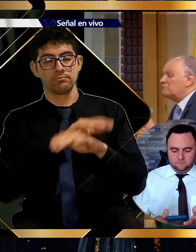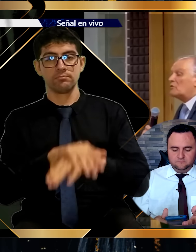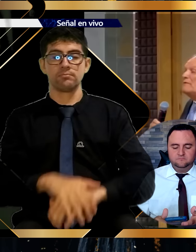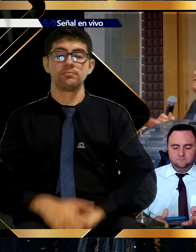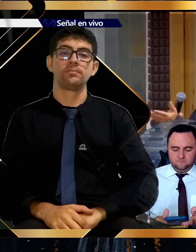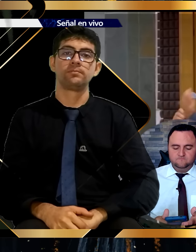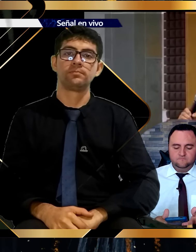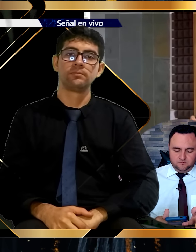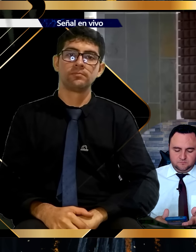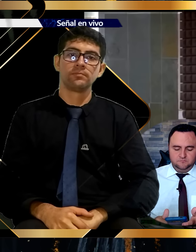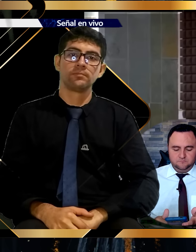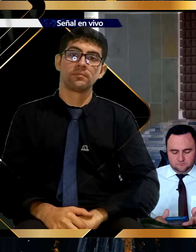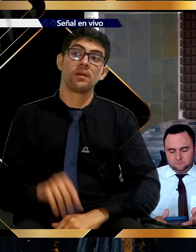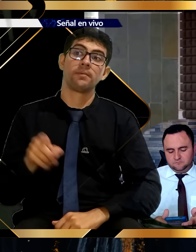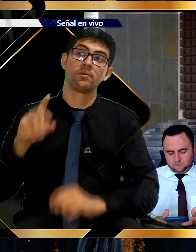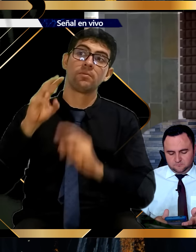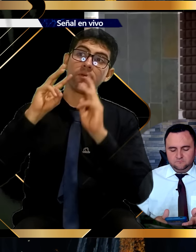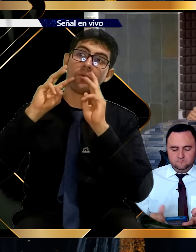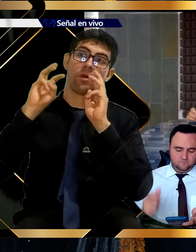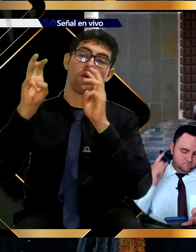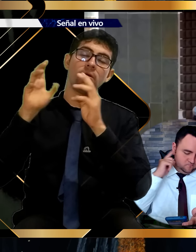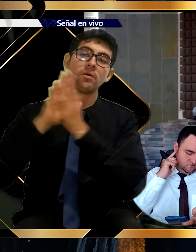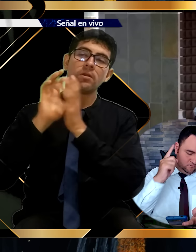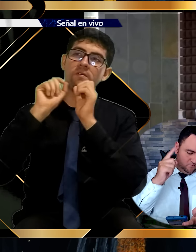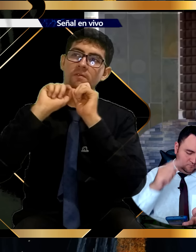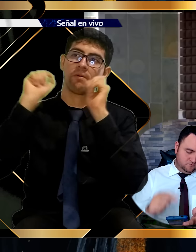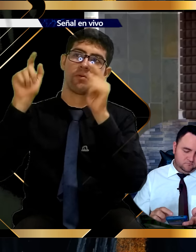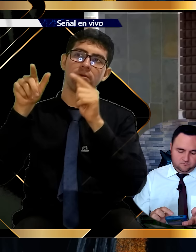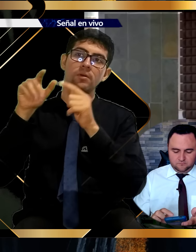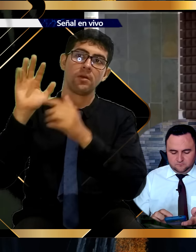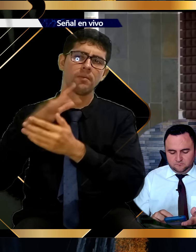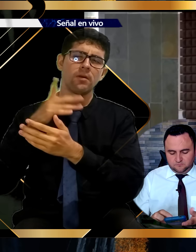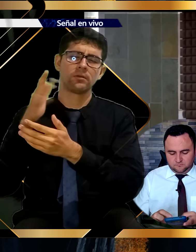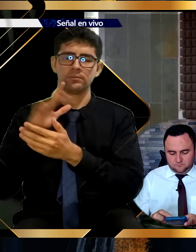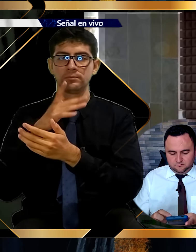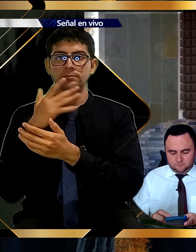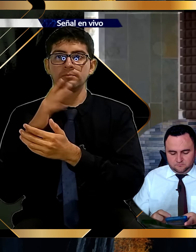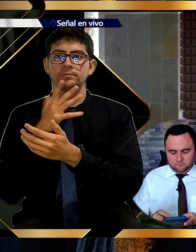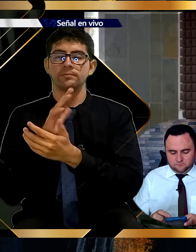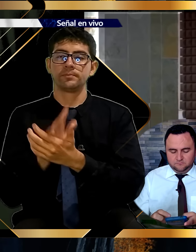gente, como es famoso, está lindo el coro, pero es mentira.